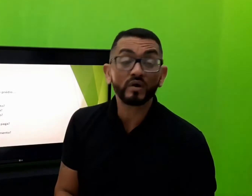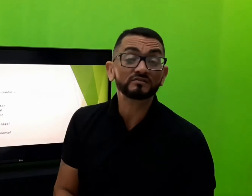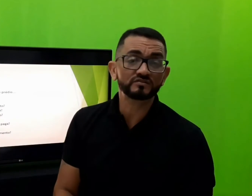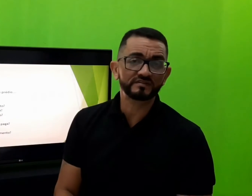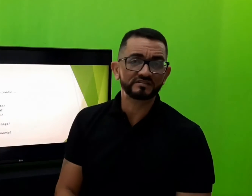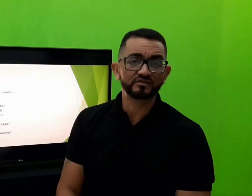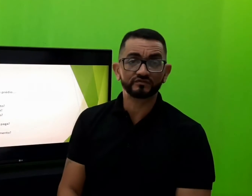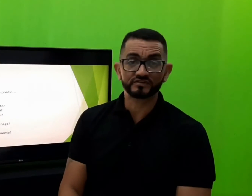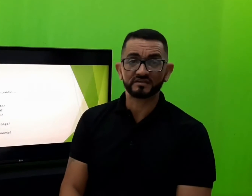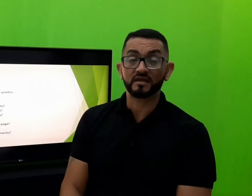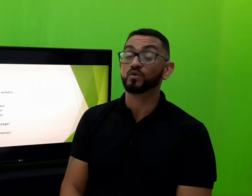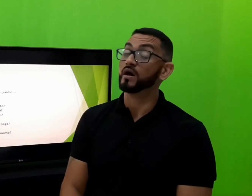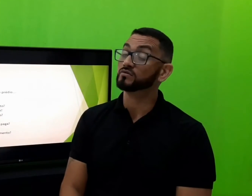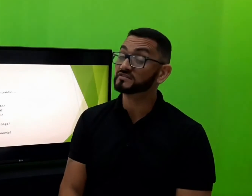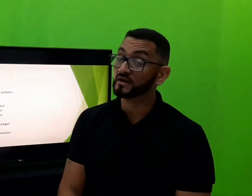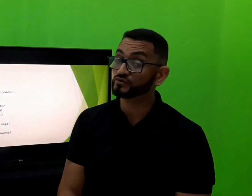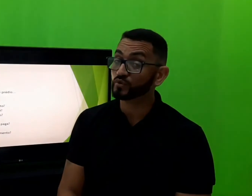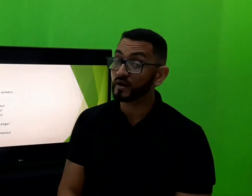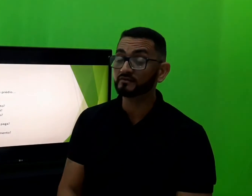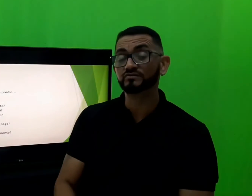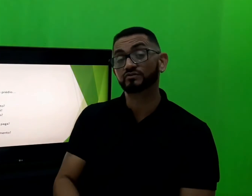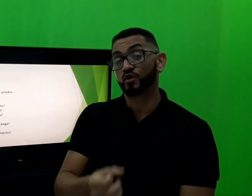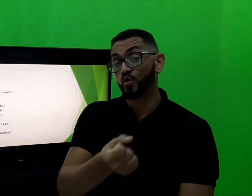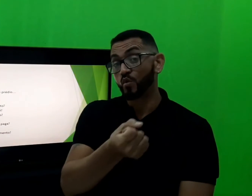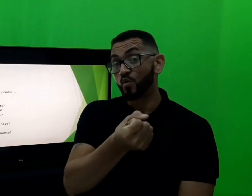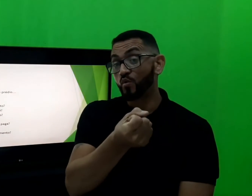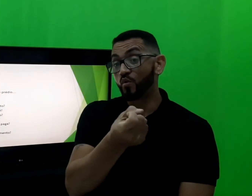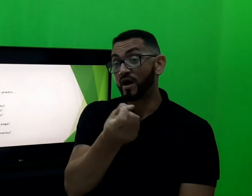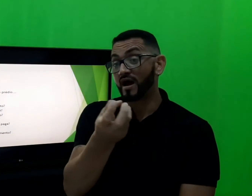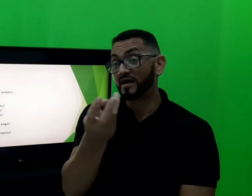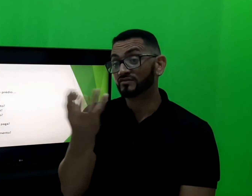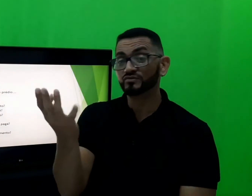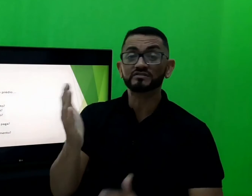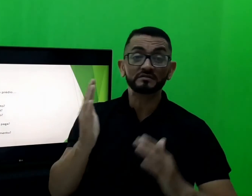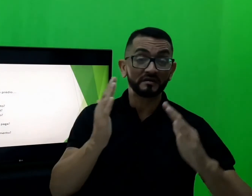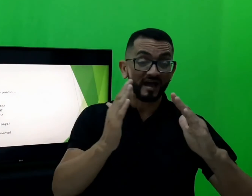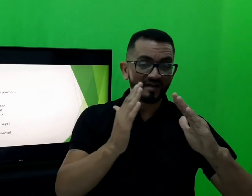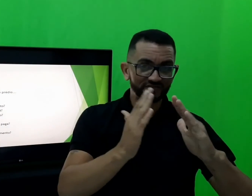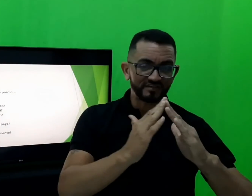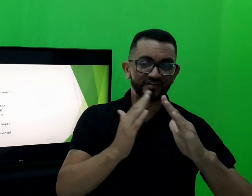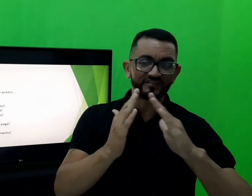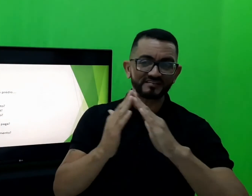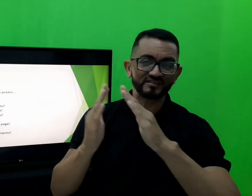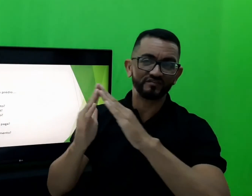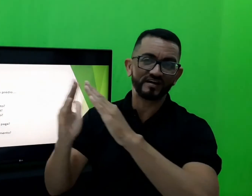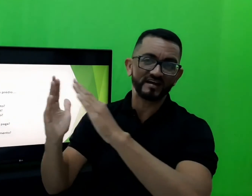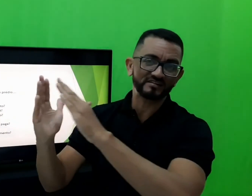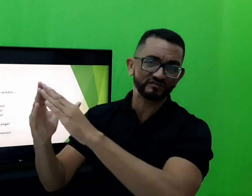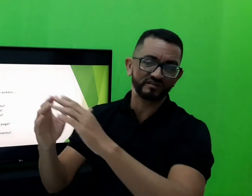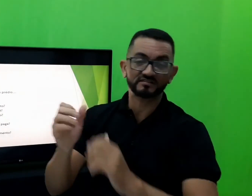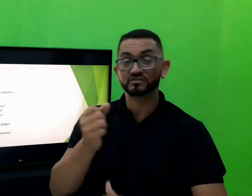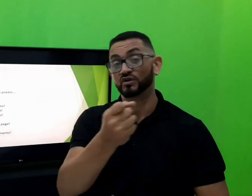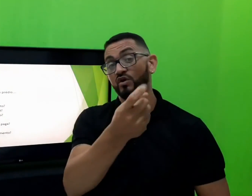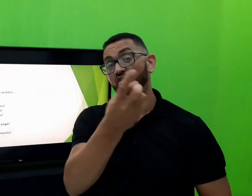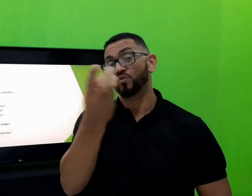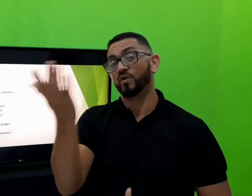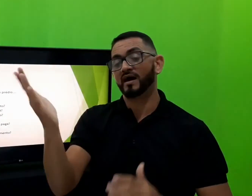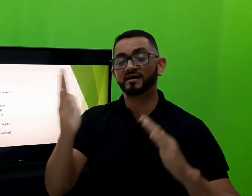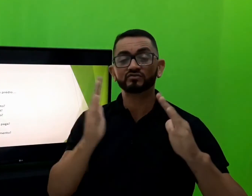Quantos vizinhos você tem? Qual é o sinal de quantos? Quantos? Aí você vai fazer, ó, várias vezes.